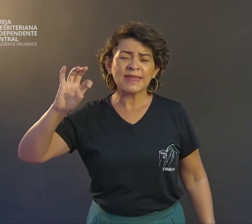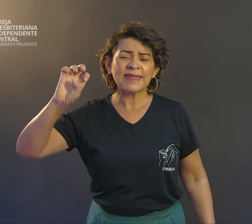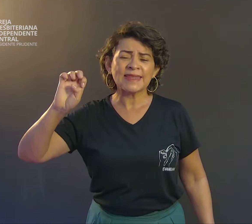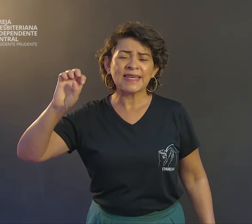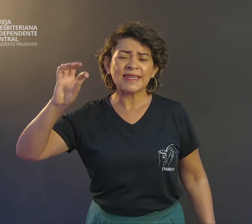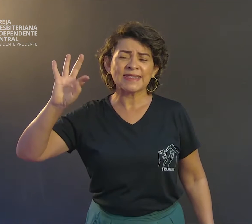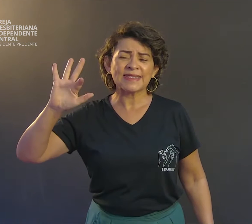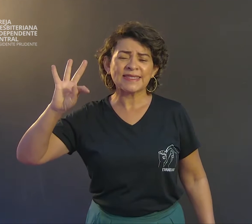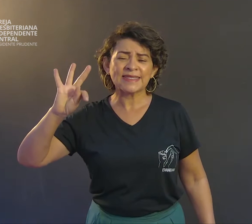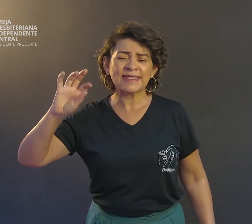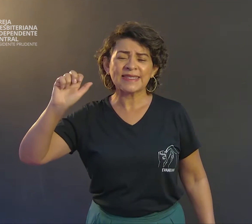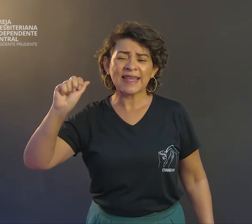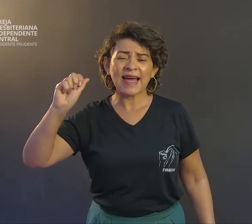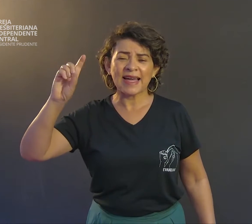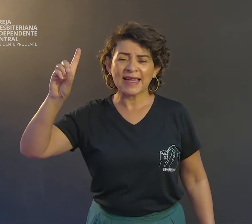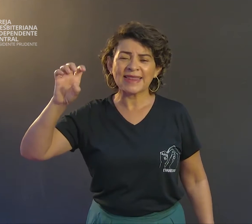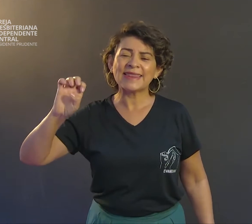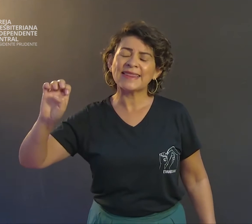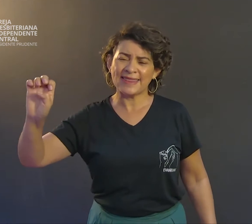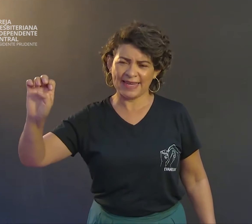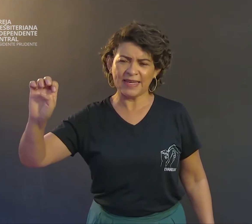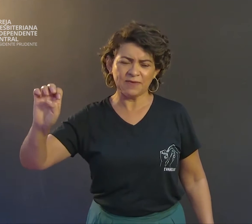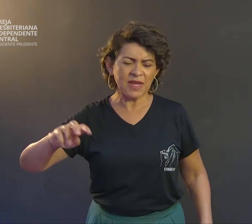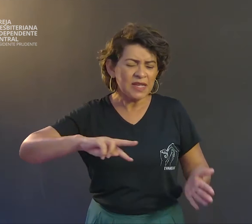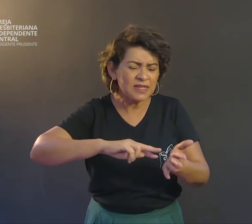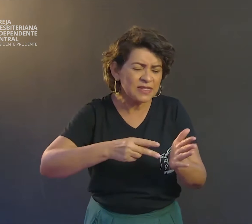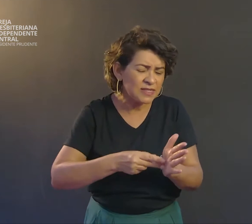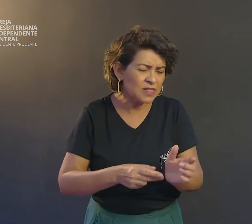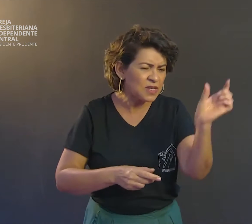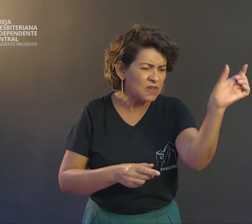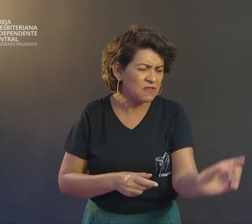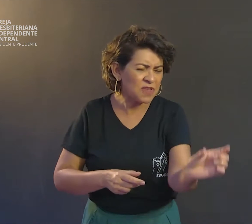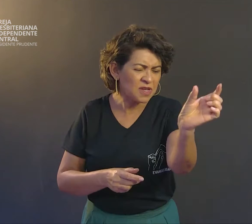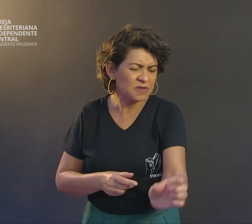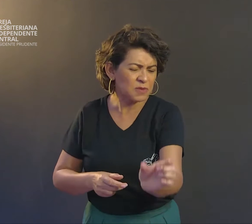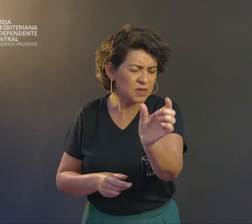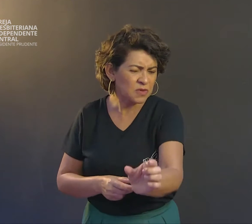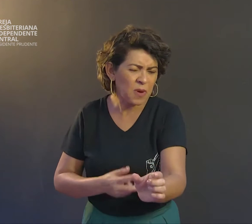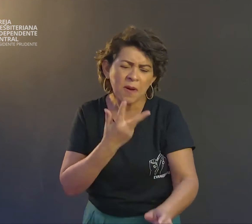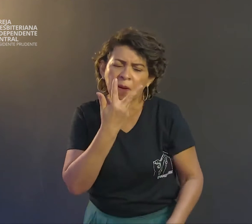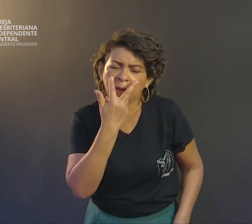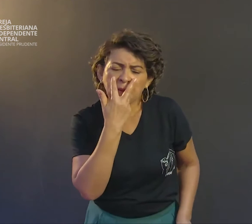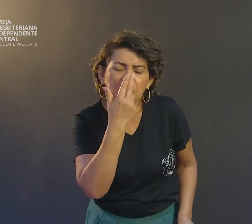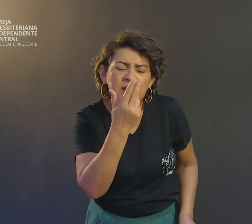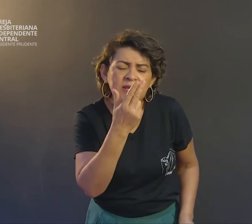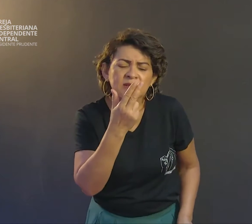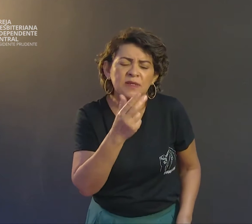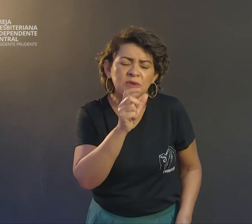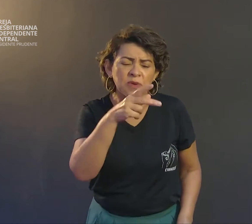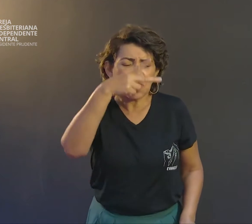a potestades como seres pessoais, mencionando estes seres demoníacos que